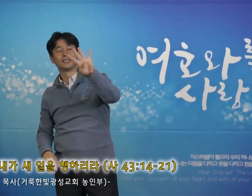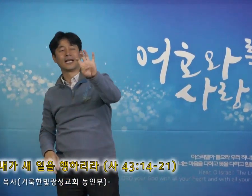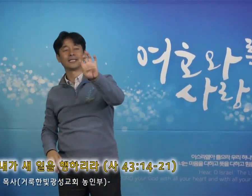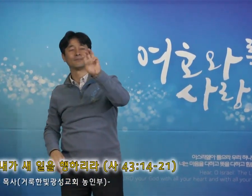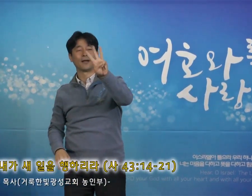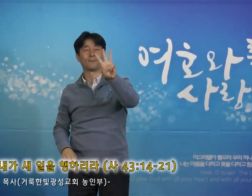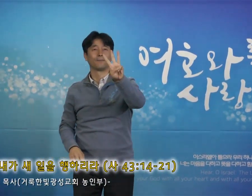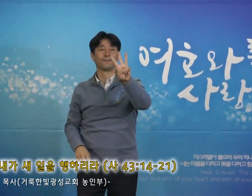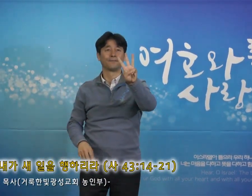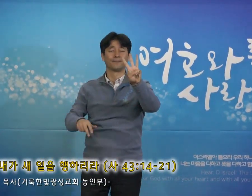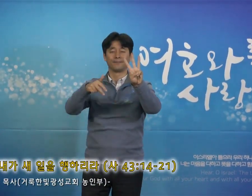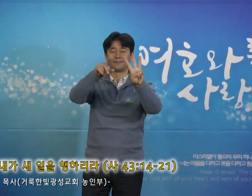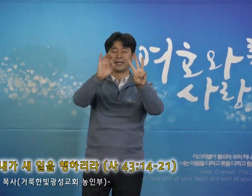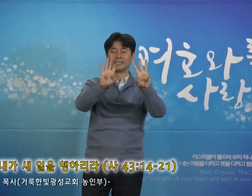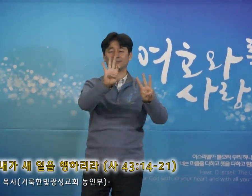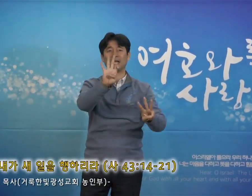이사야서 43장